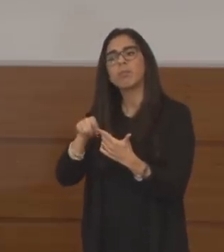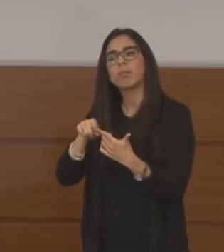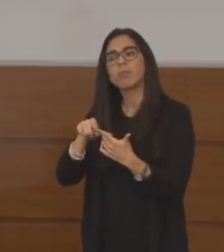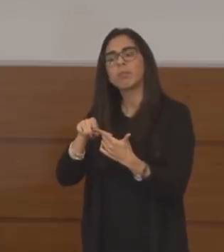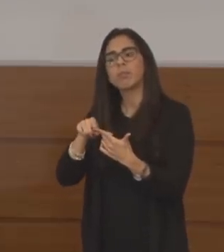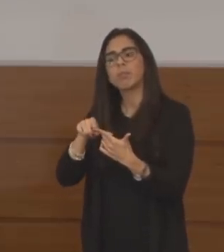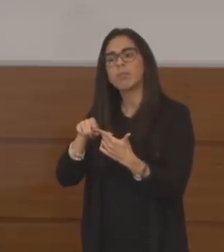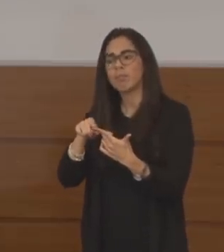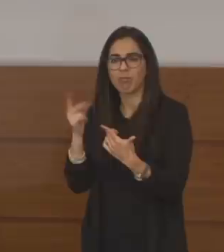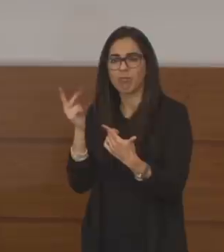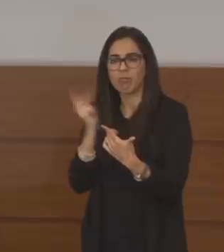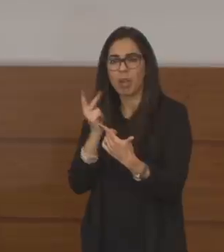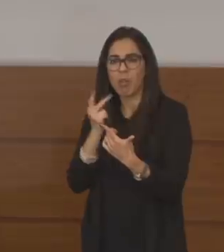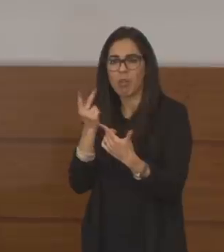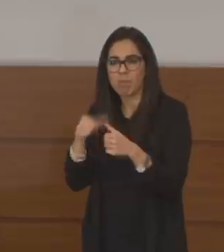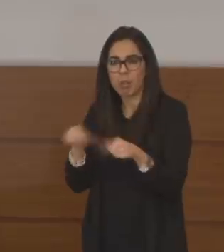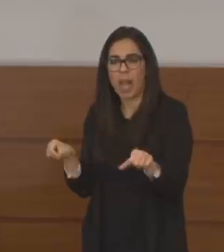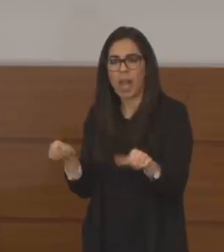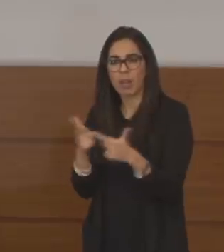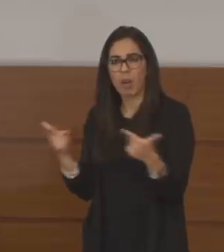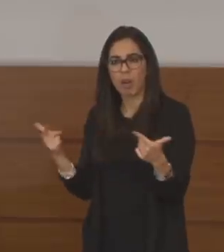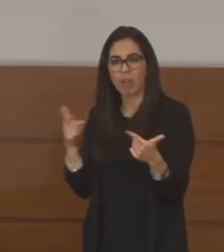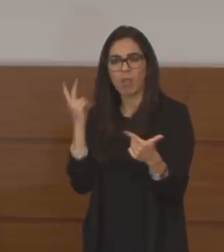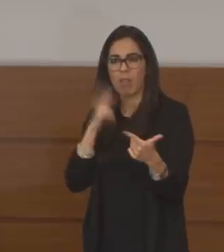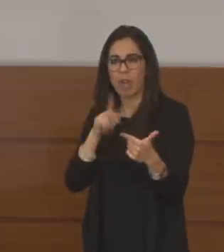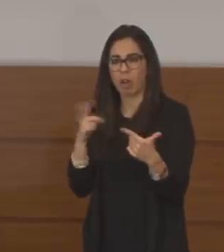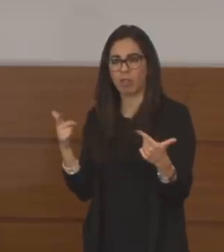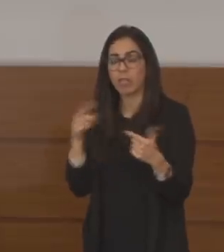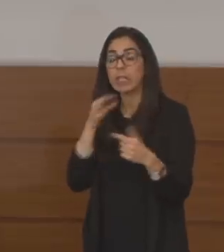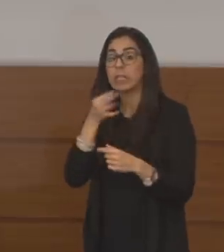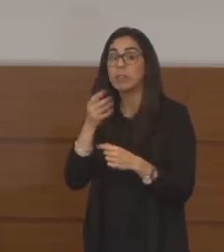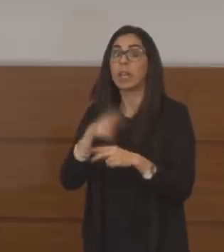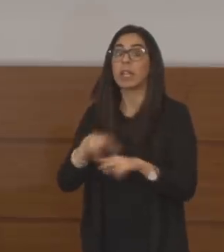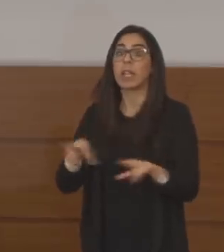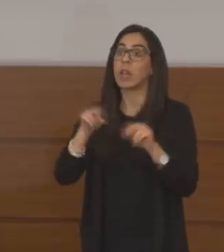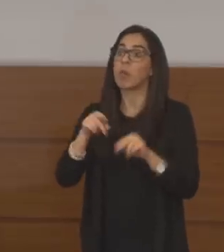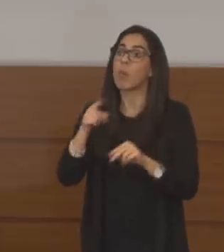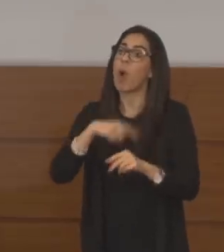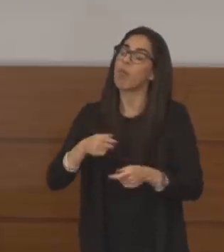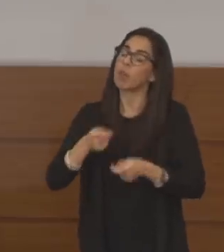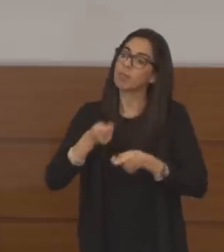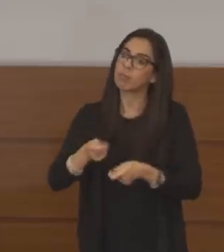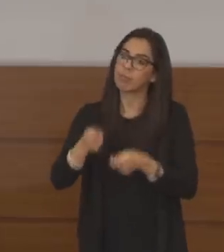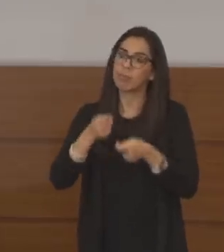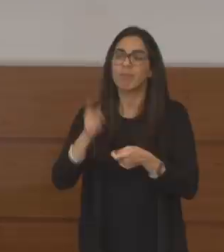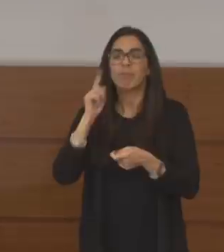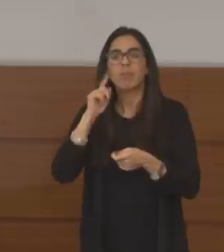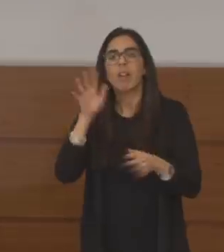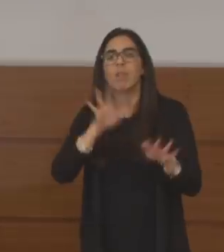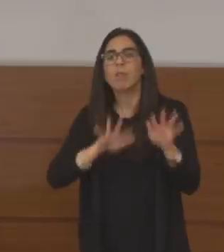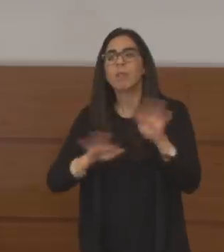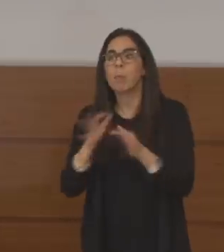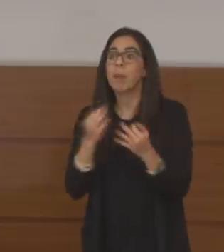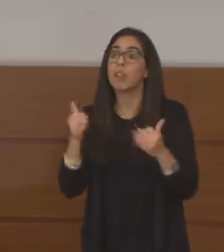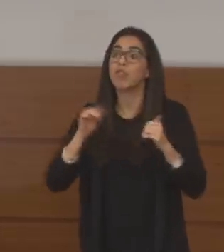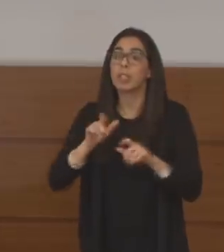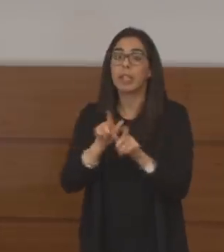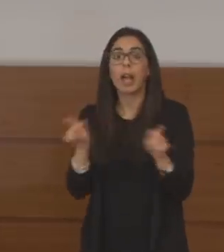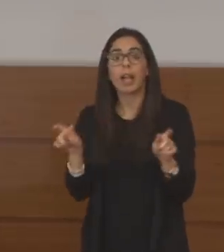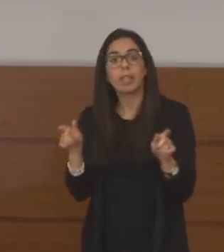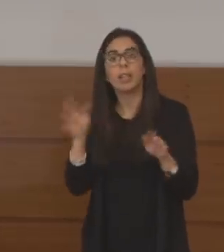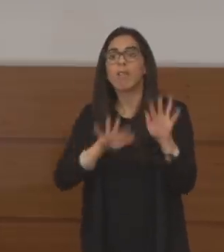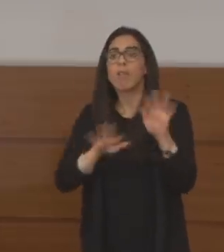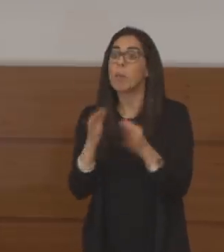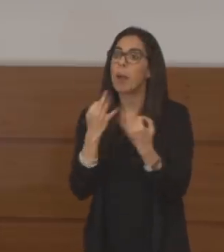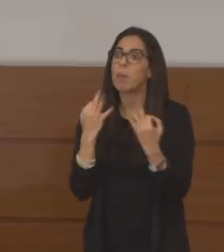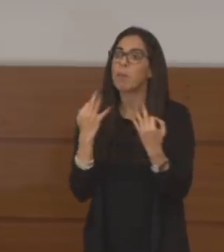assolutamente fondata quindi invitiamo ancora una volta a informarsi i cittadini a informarsi attraverso i canali